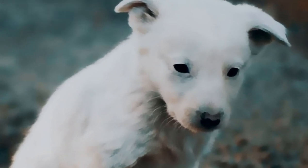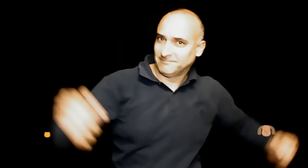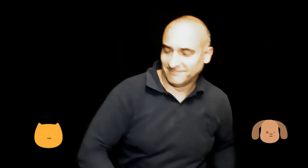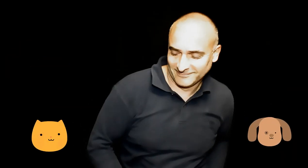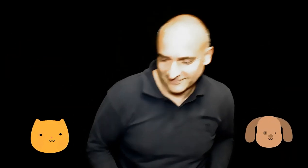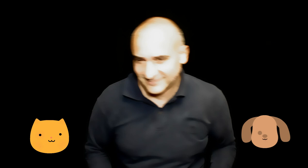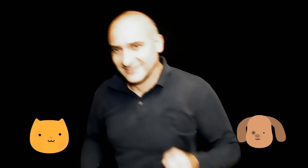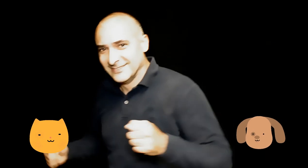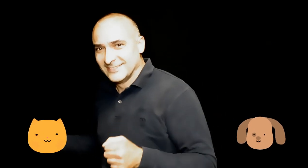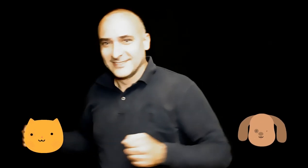canepa.